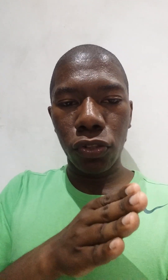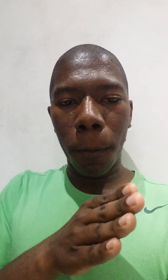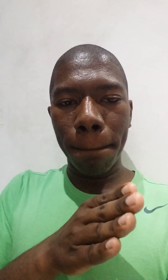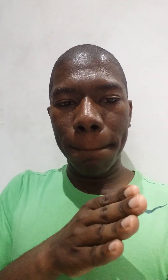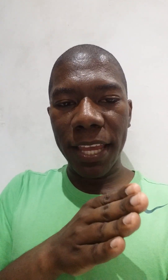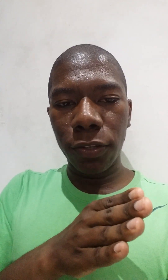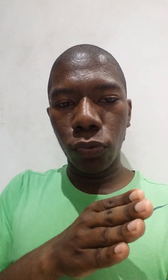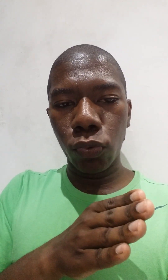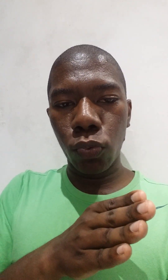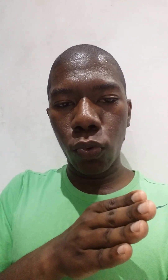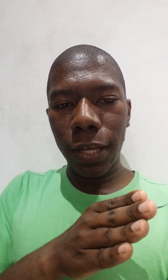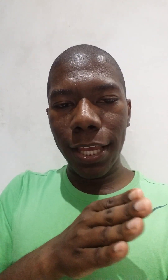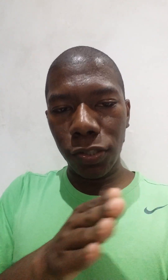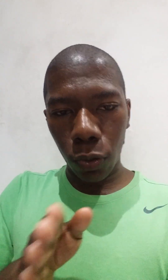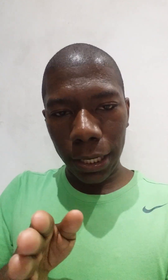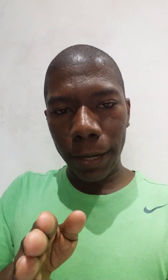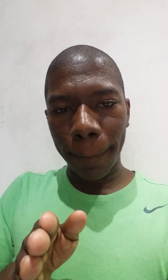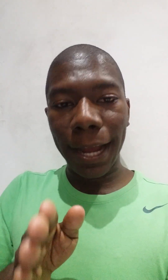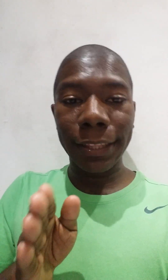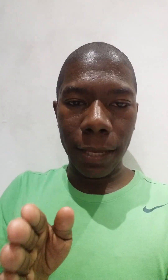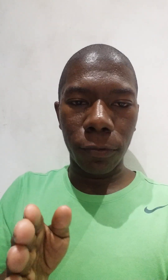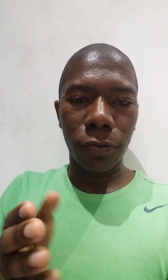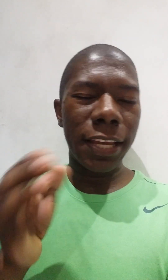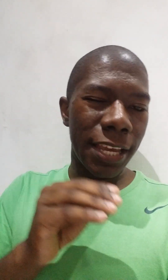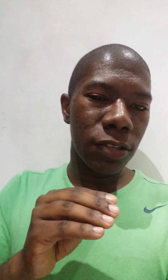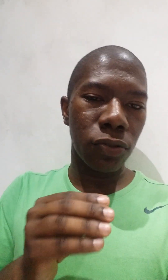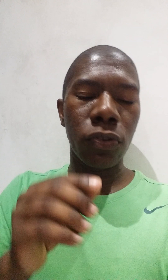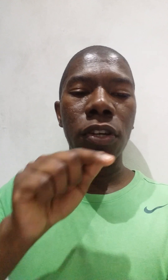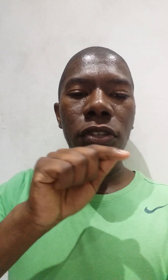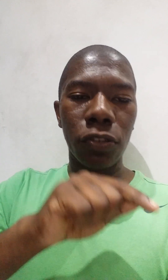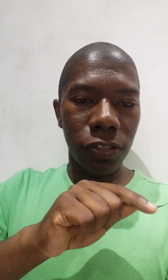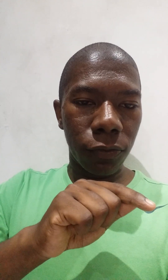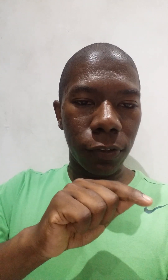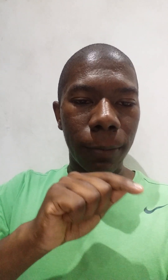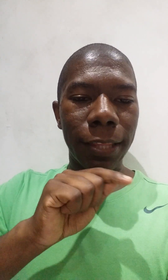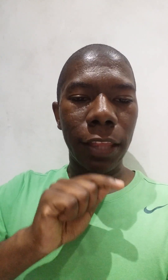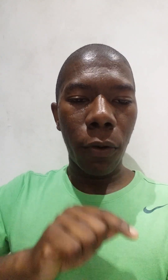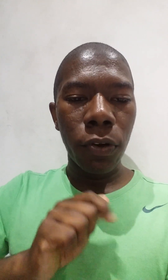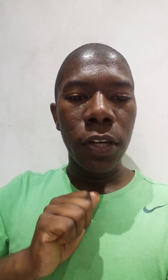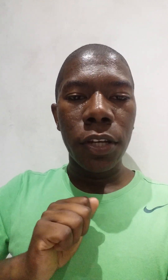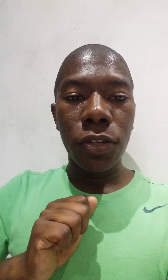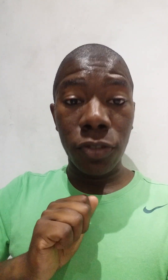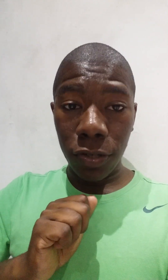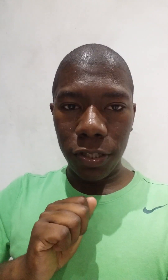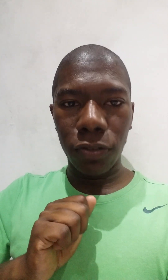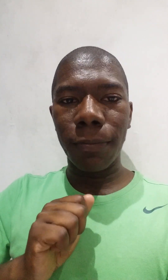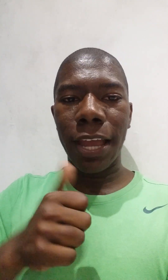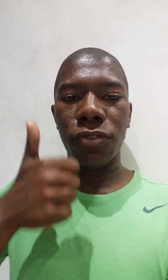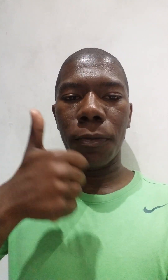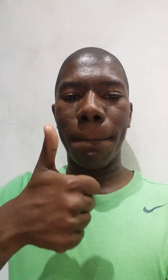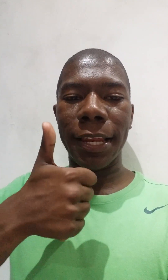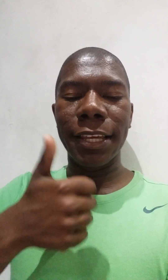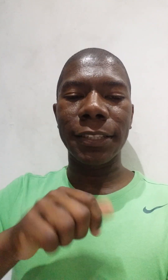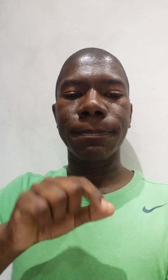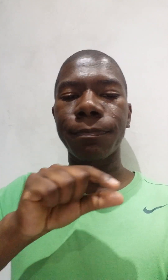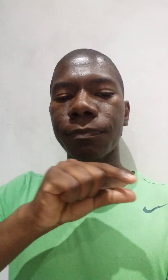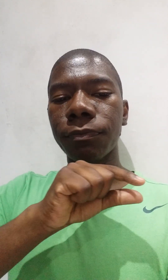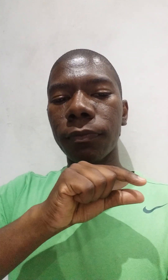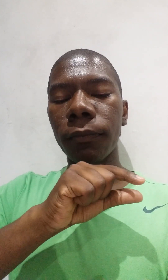seu período escolar acadêmico o que que é isso seu Ensino Fundamental e o seu ensino médio Beleza